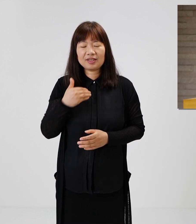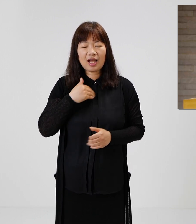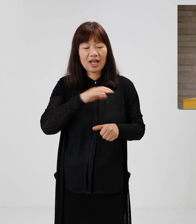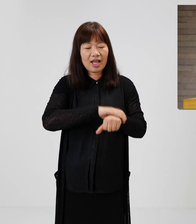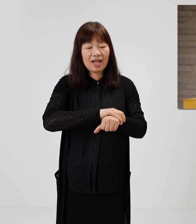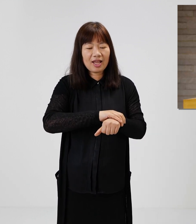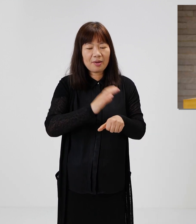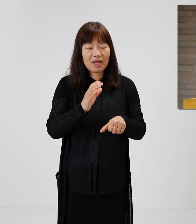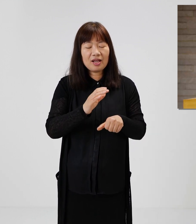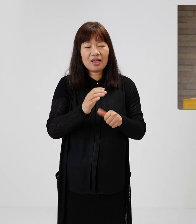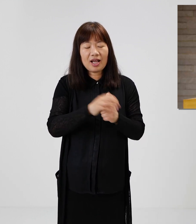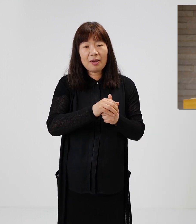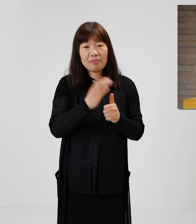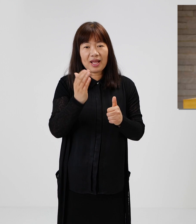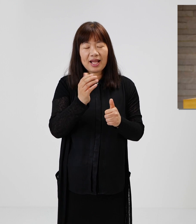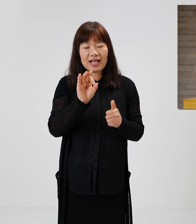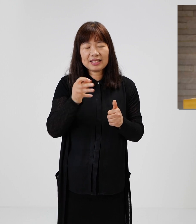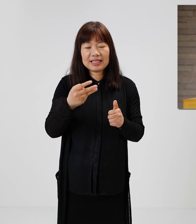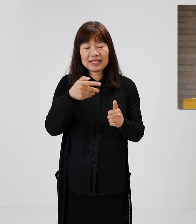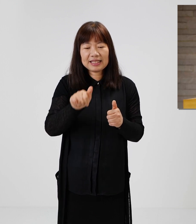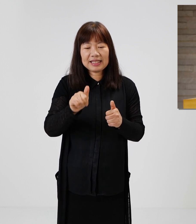해방 일기라는 드라마마도